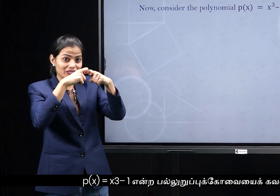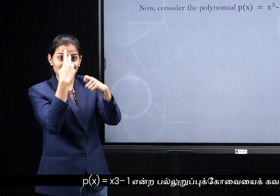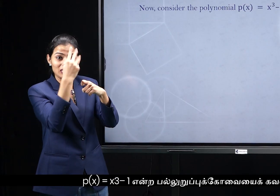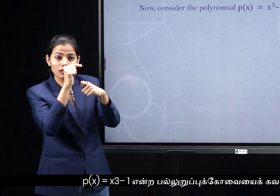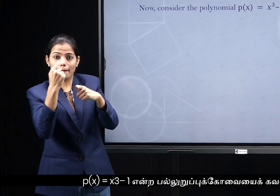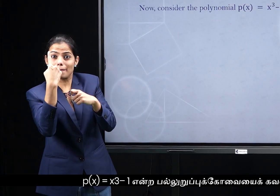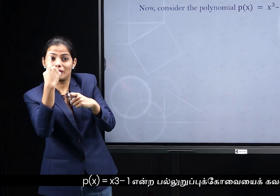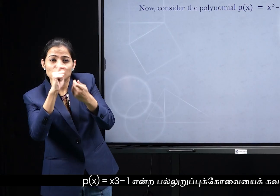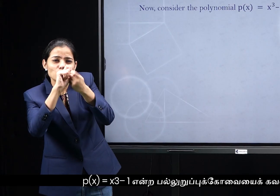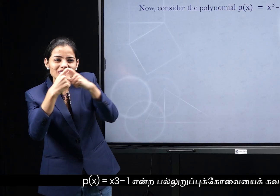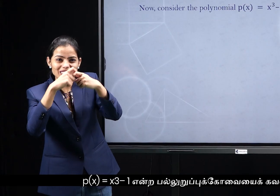கவனியுங்கள்.